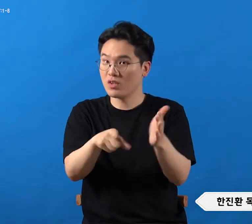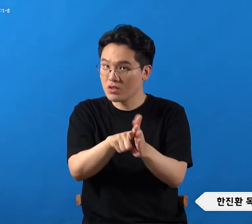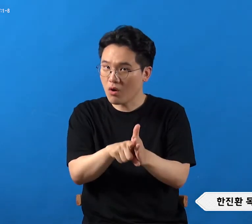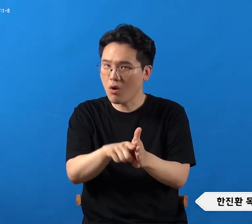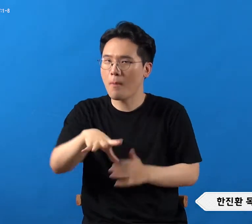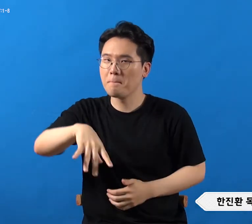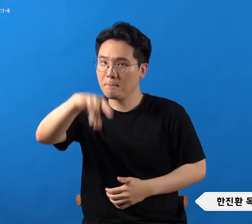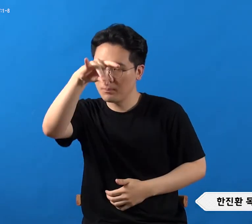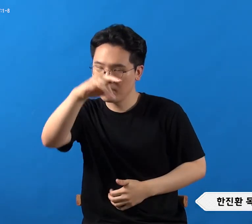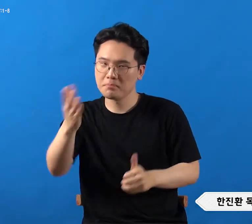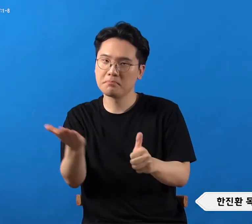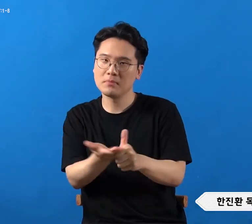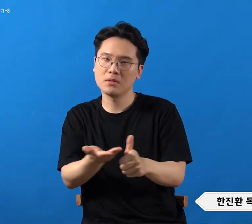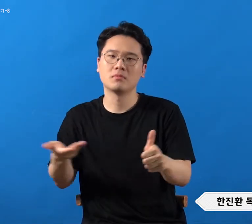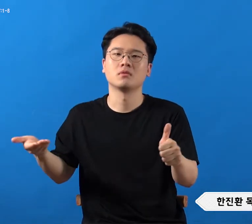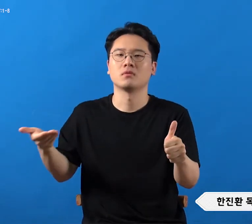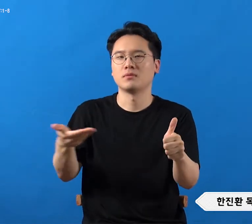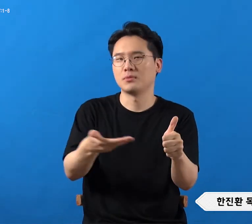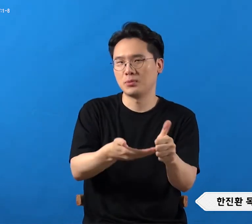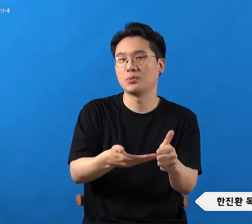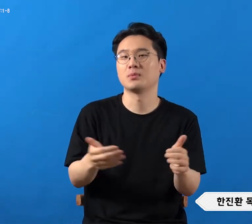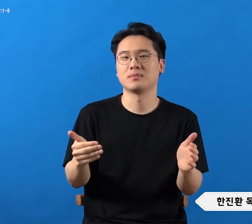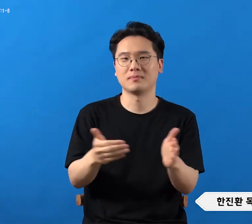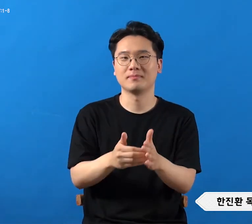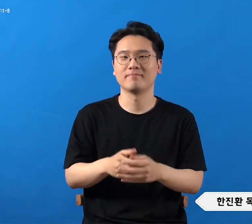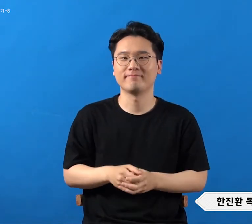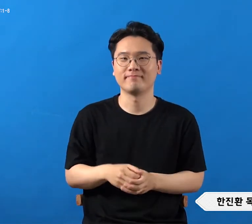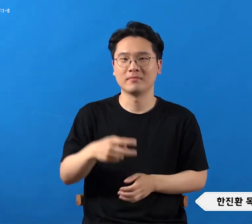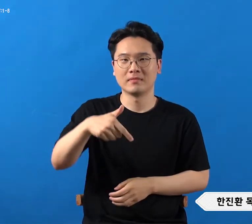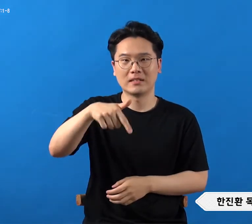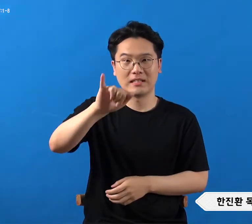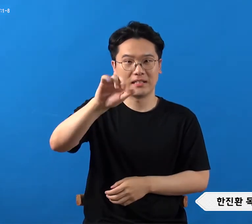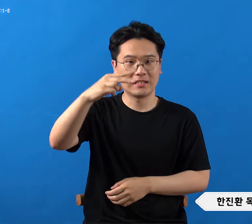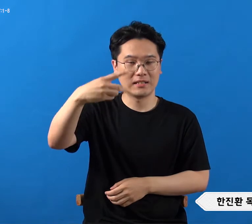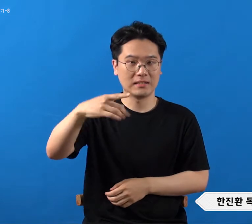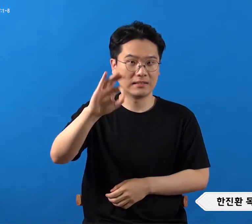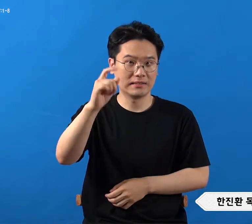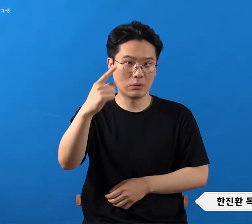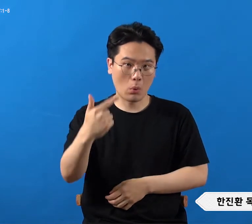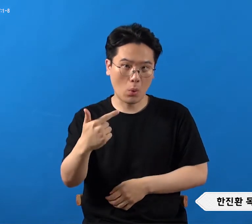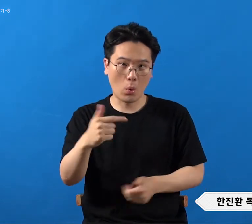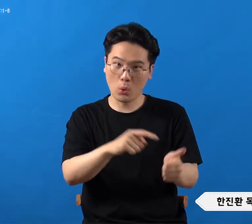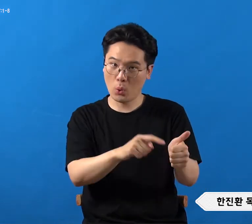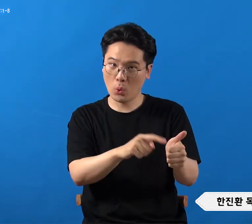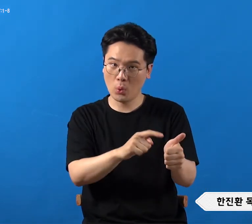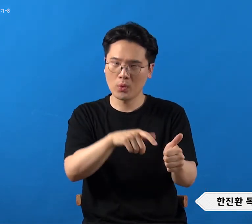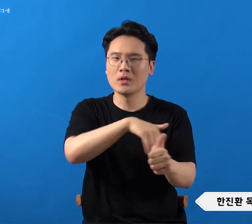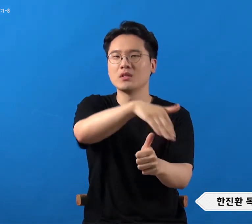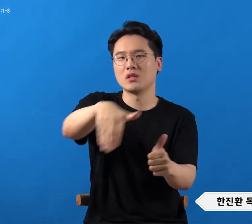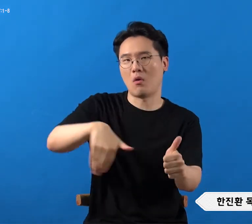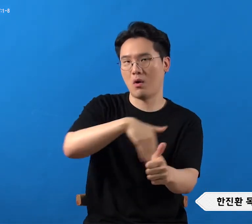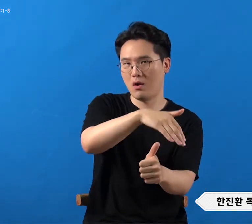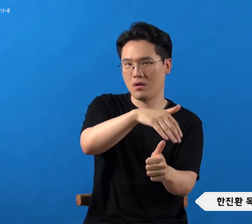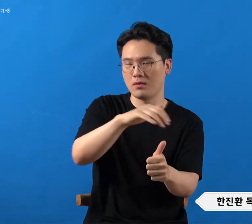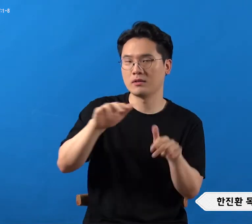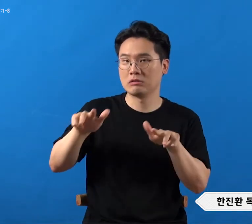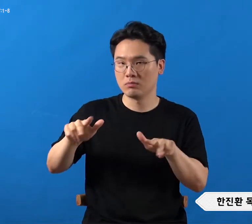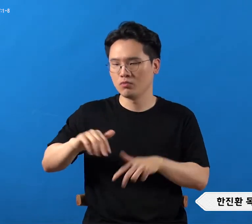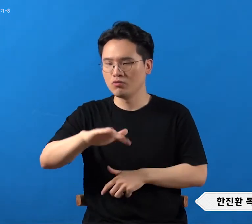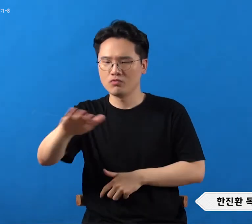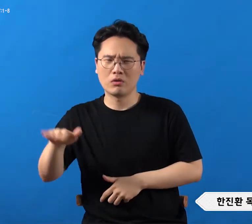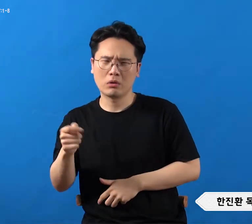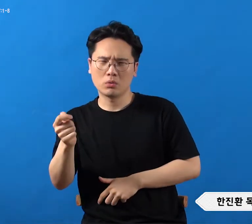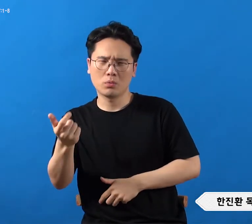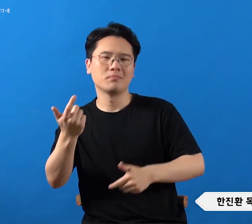믿음을 심어주십니다. 기드온이 처한 상황은 우리하고는 완전히 다르다는 것을 먼저